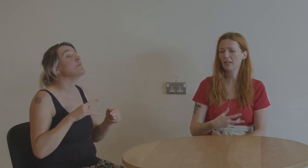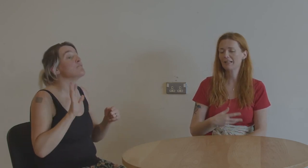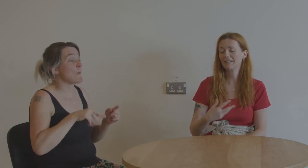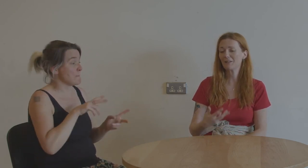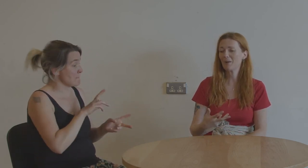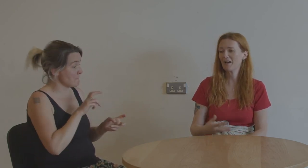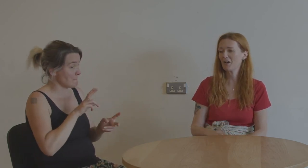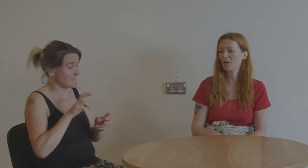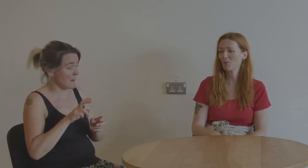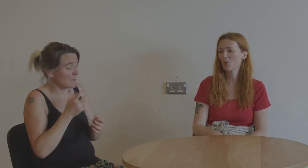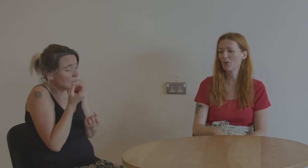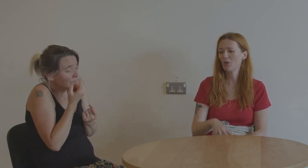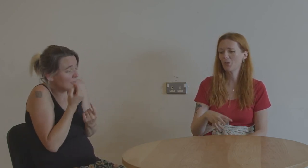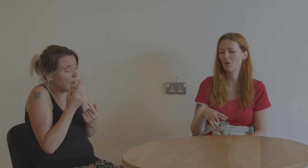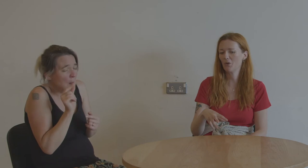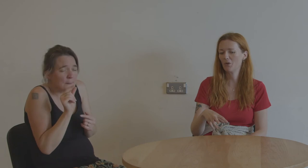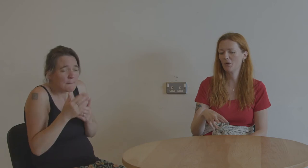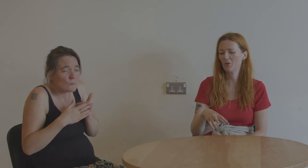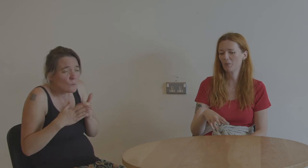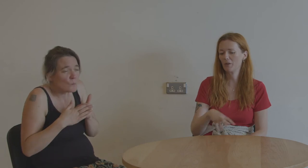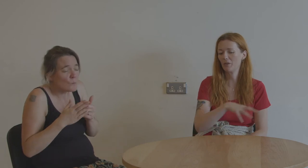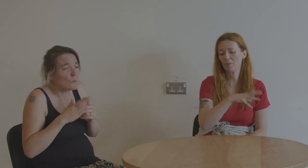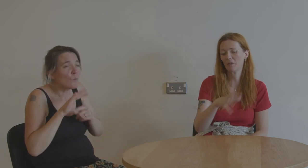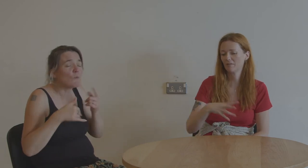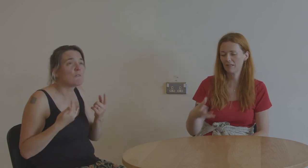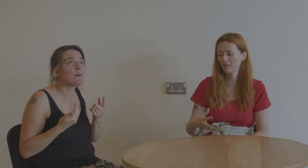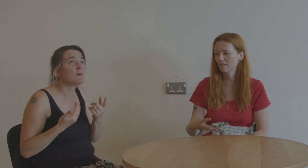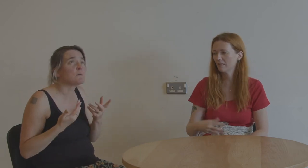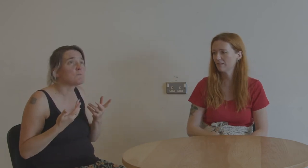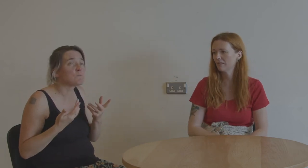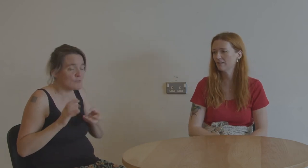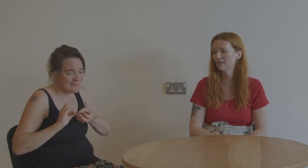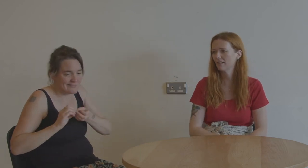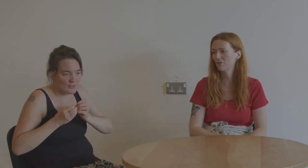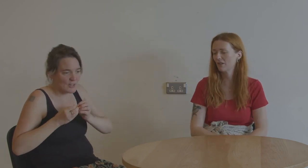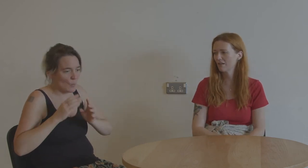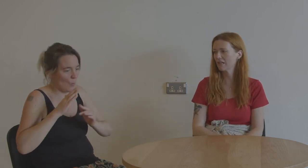dal chydig bach mwy o rhywbeth ernydd, wrth i'r llyfr ar hynny.